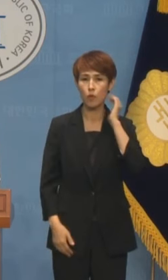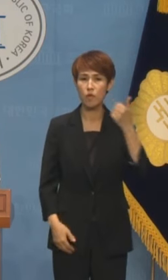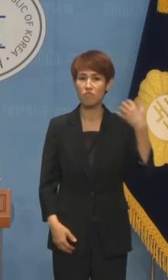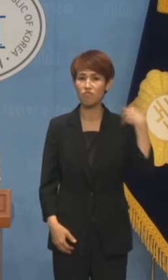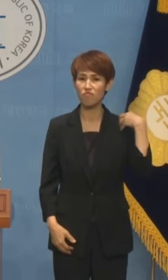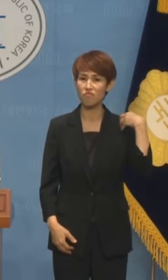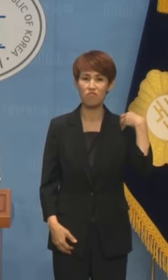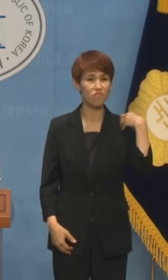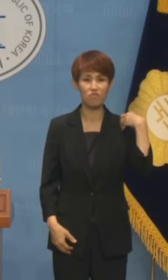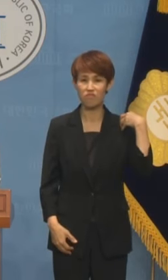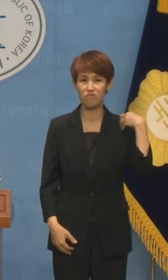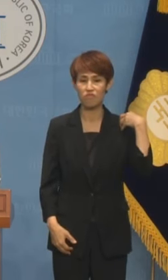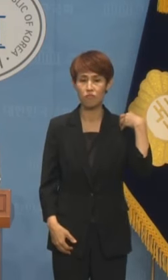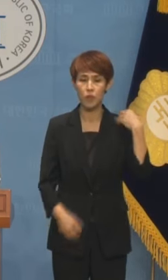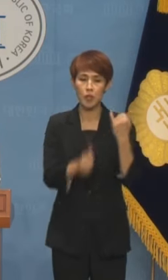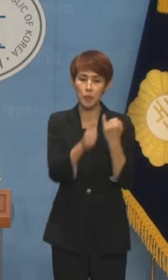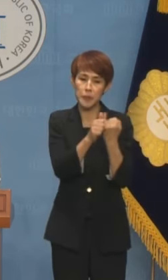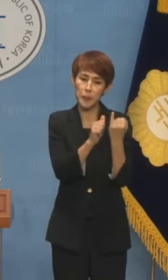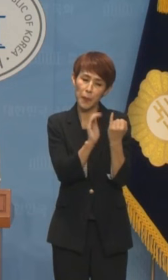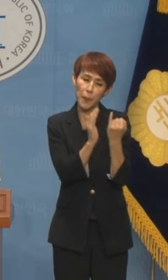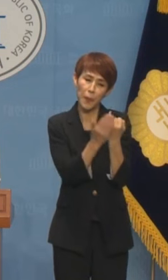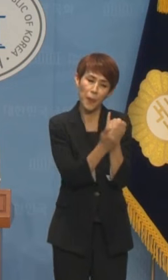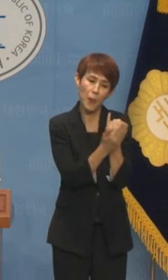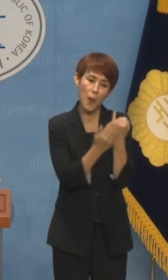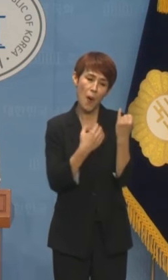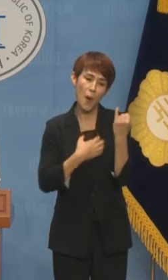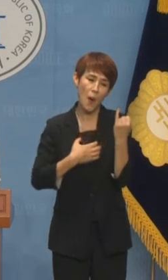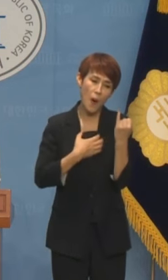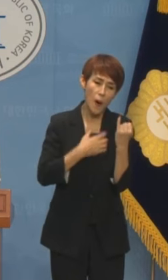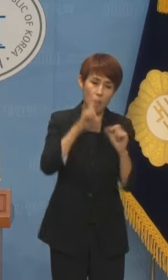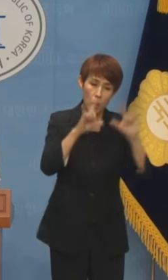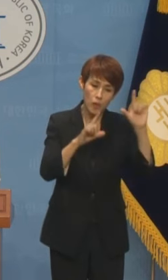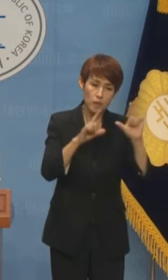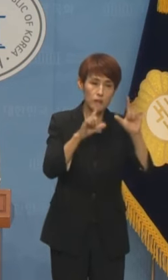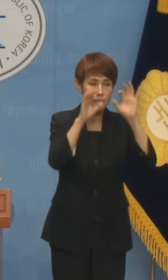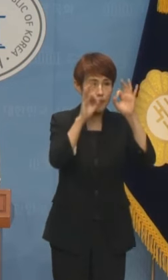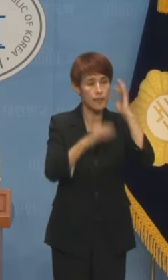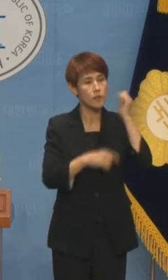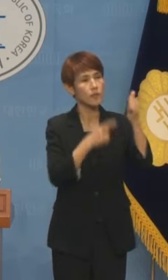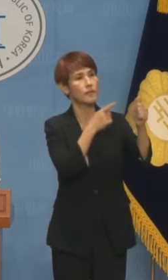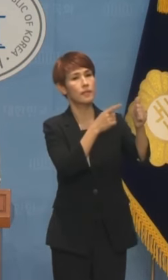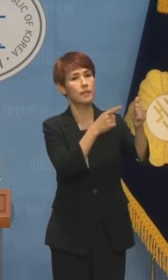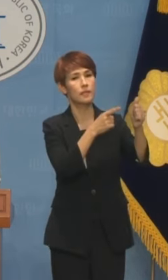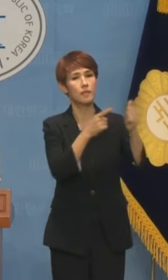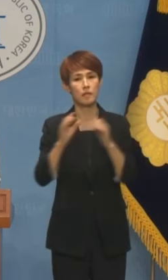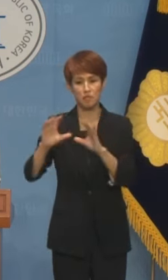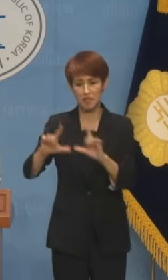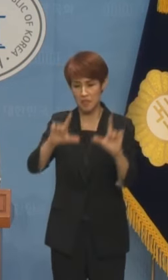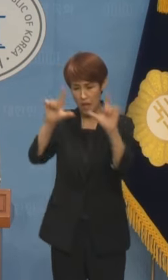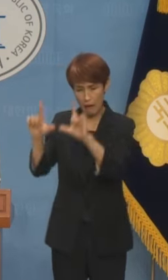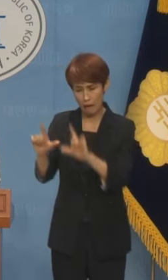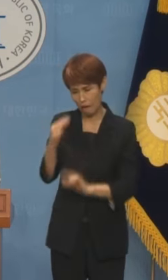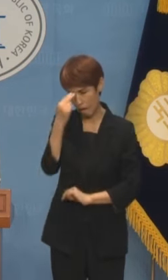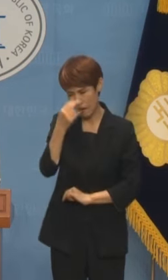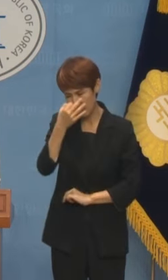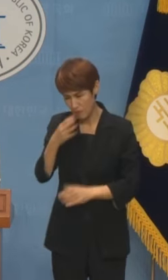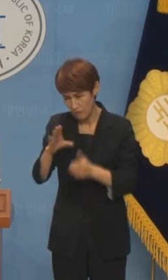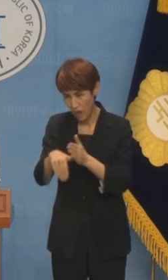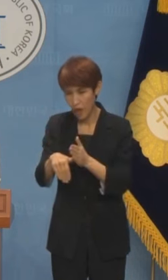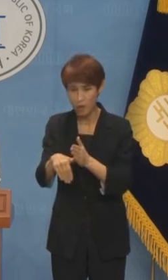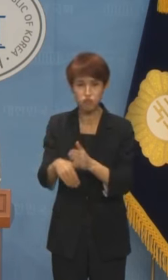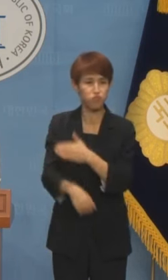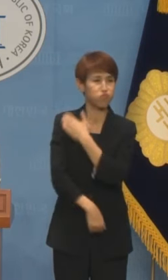책무보다 부인의 안위를 더 걱정하는 대통령, 민생 경제 파탄에도 제 갈